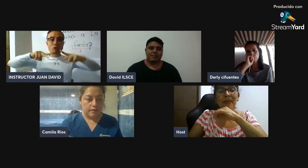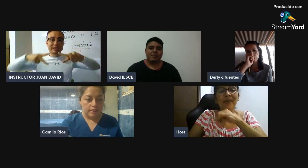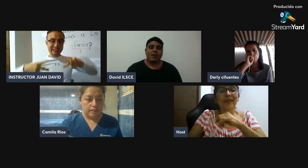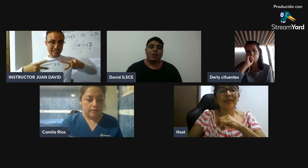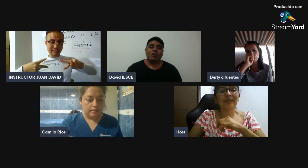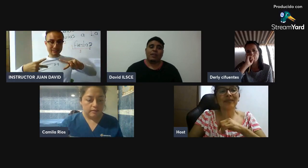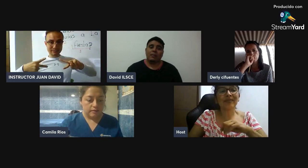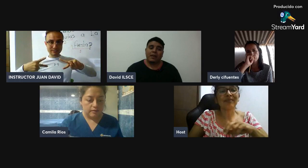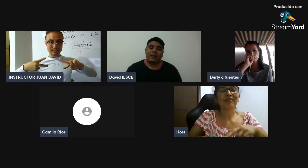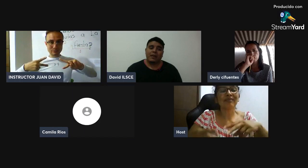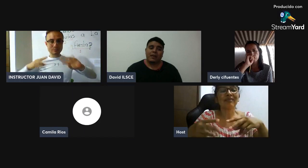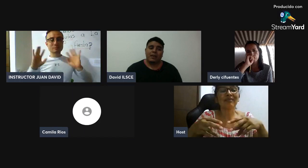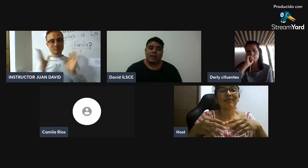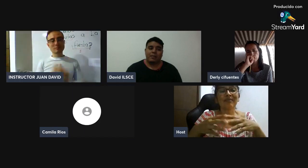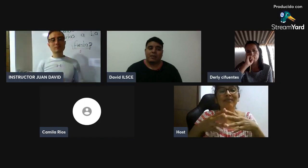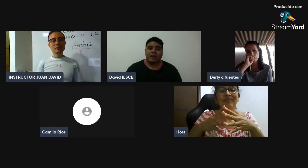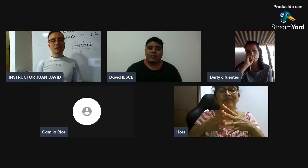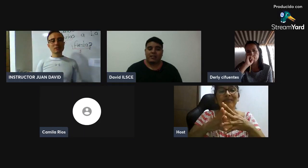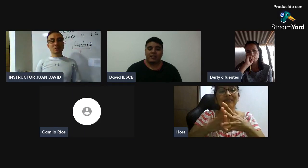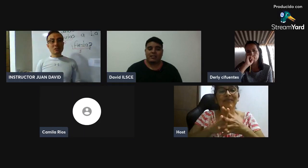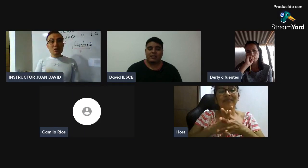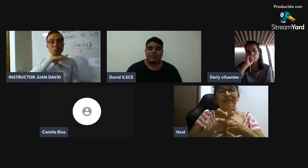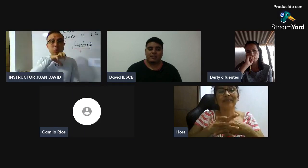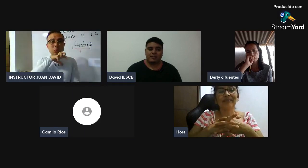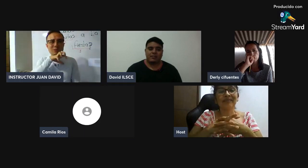o también puede hacerse así